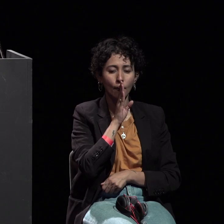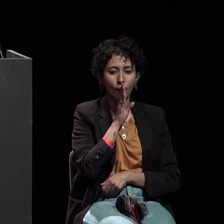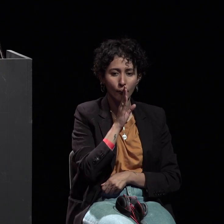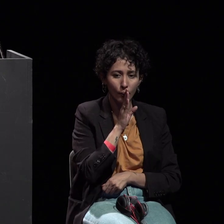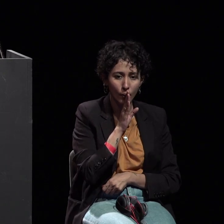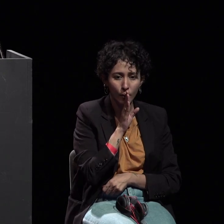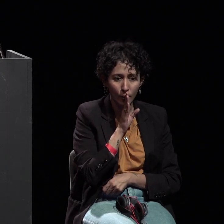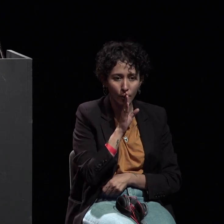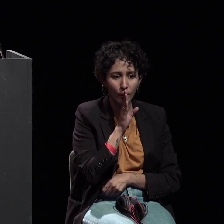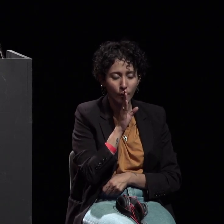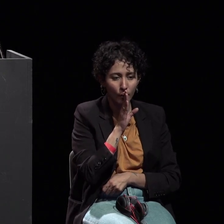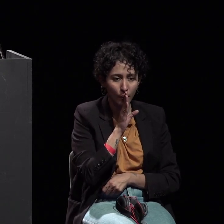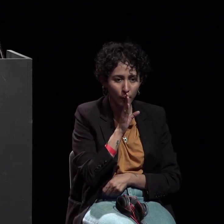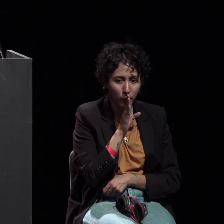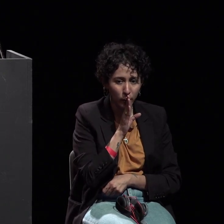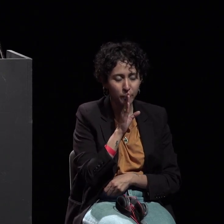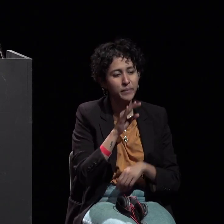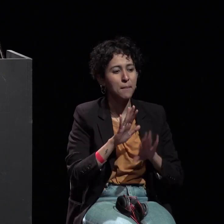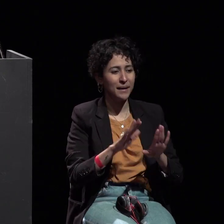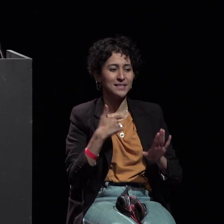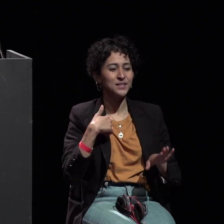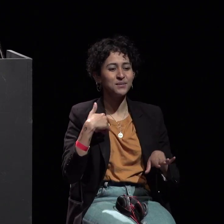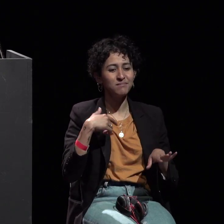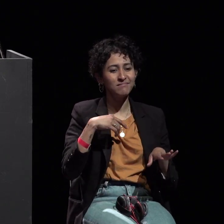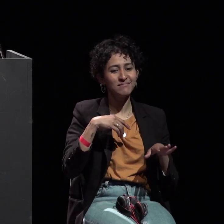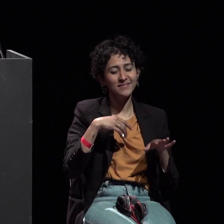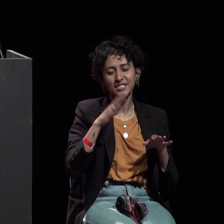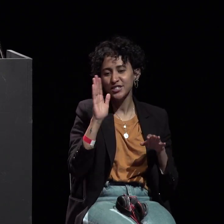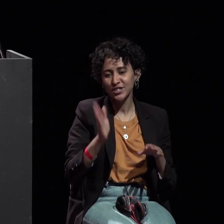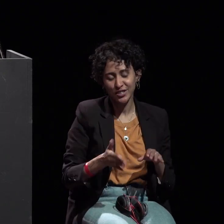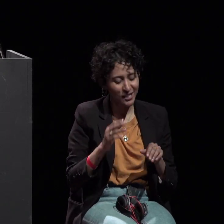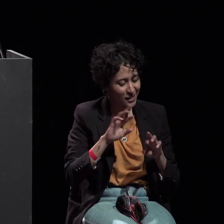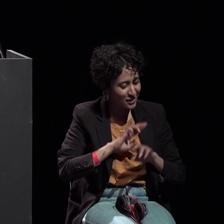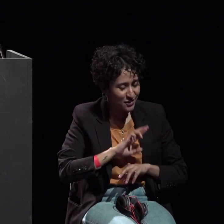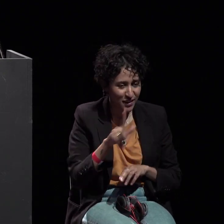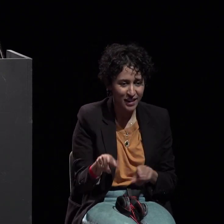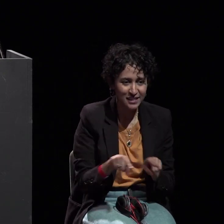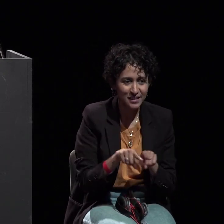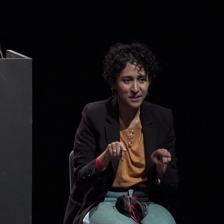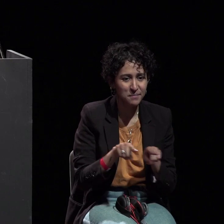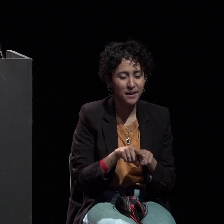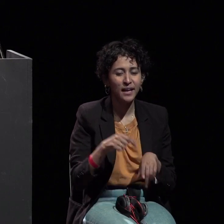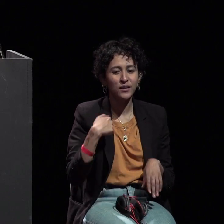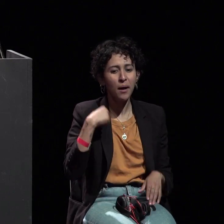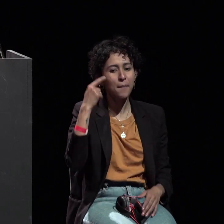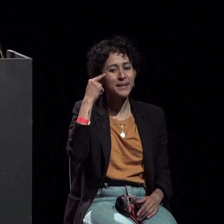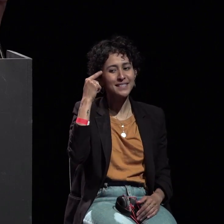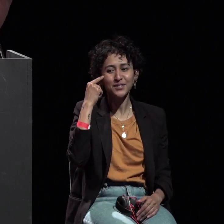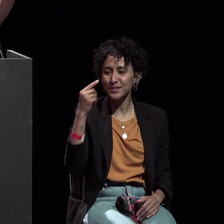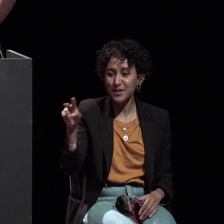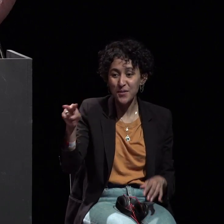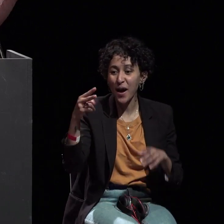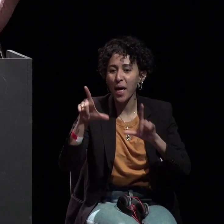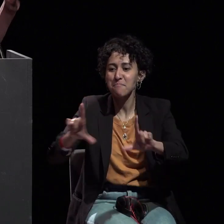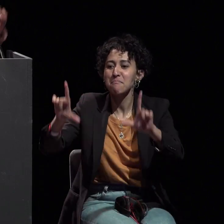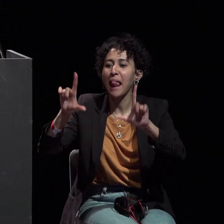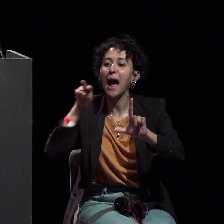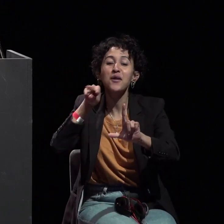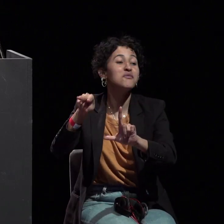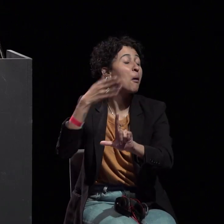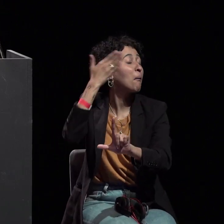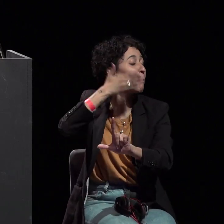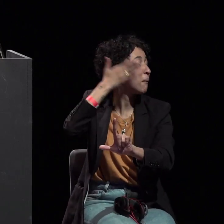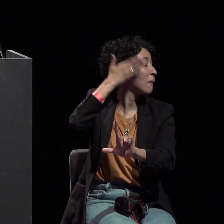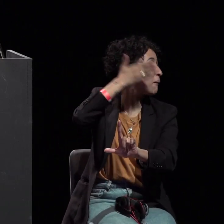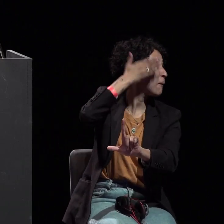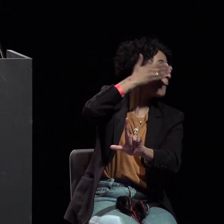última... Quebrei o protocolo, eu já estava na ideia aqui de não olhar para a plaqueta, mas é tão grande